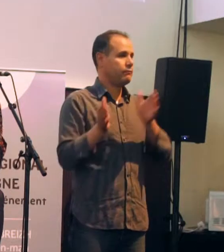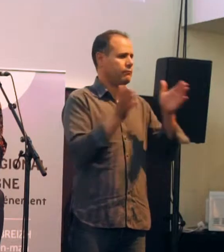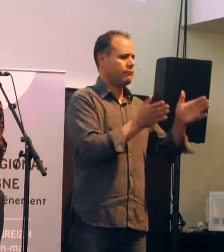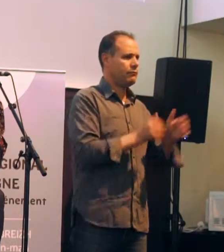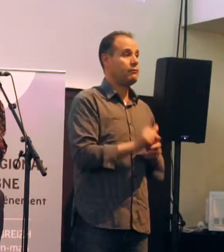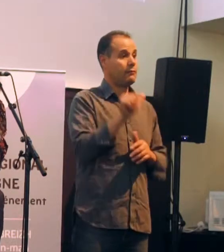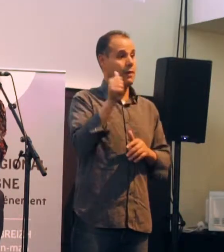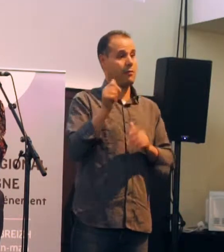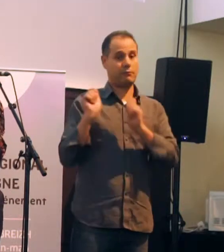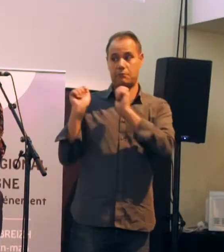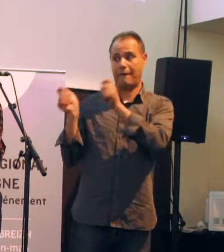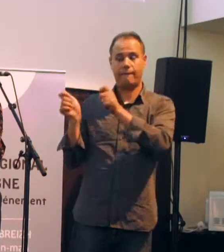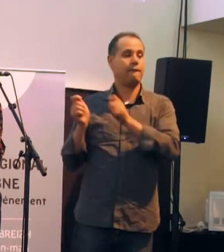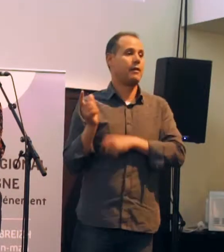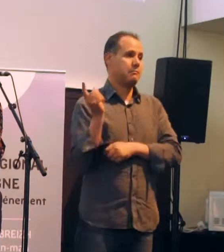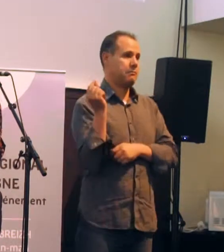vais donner la parole à